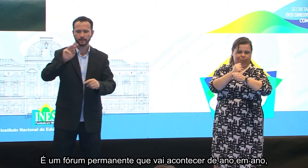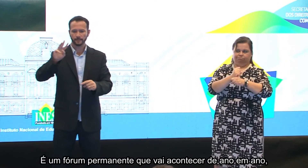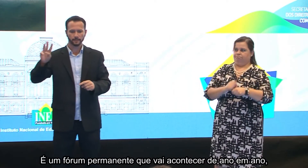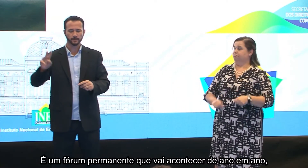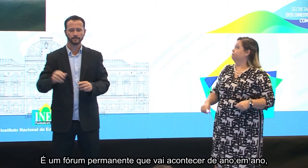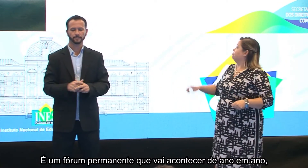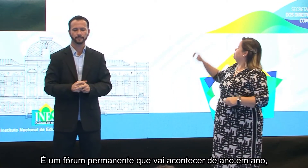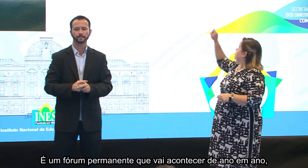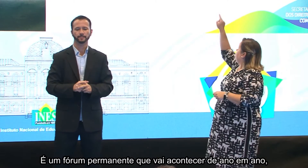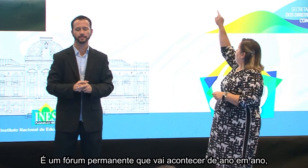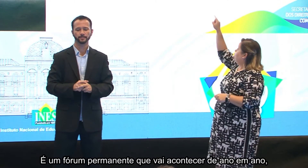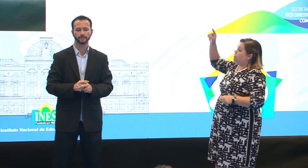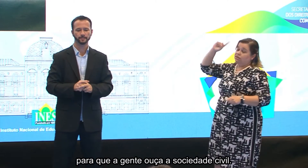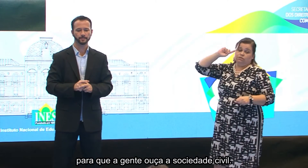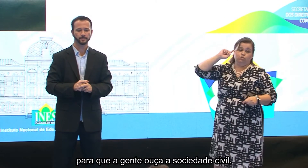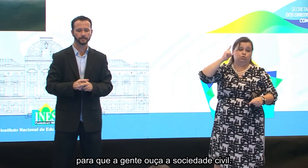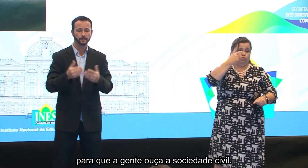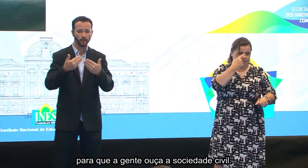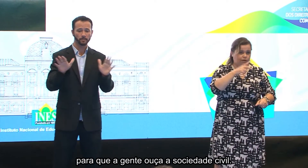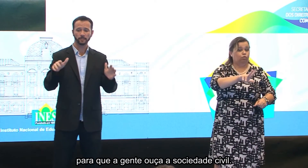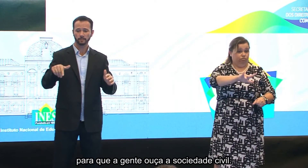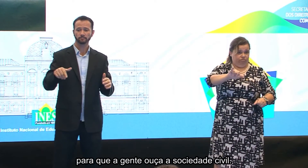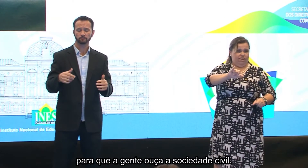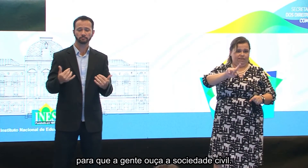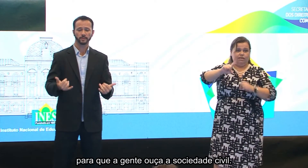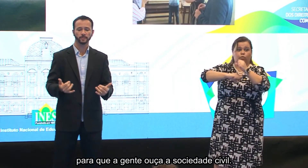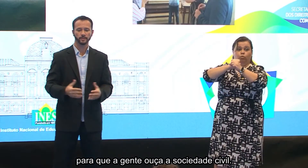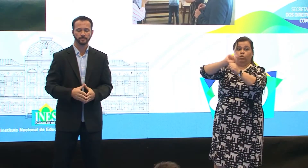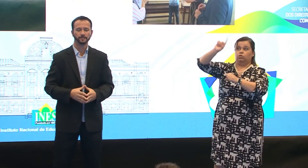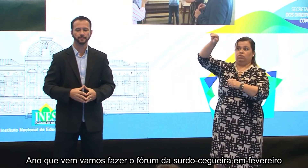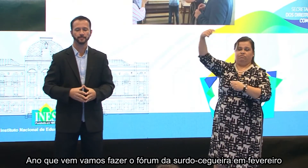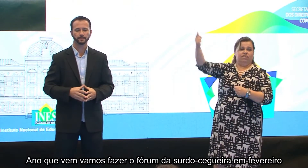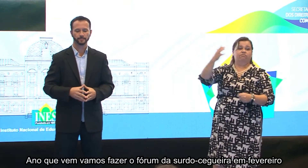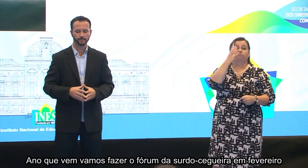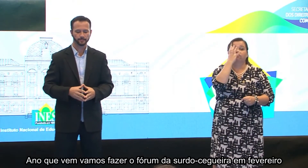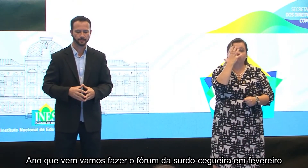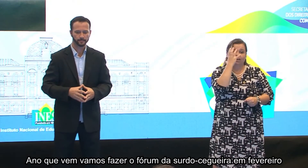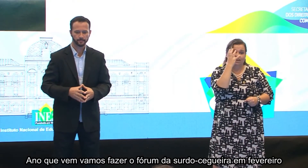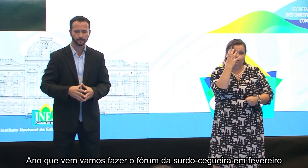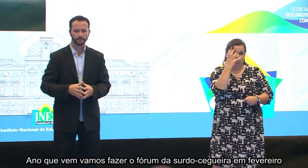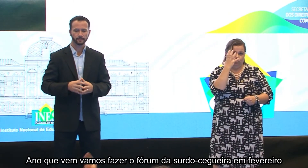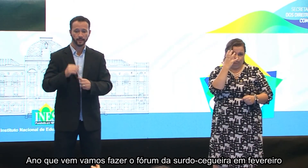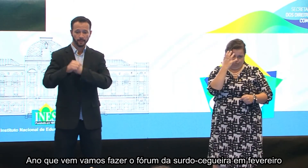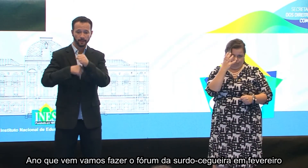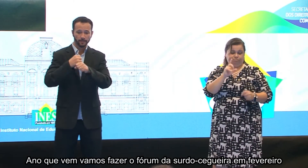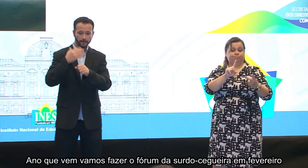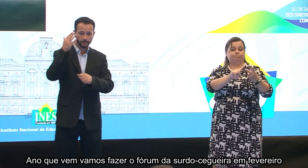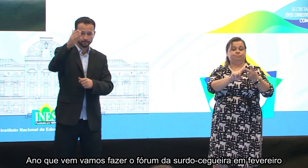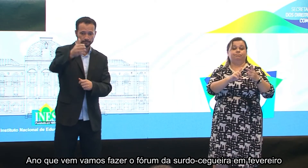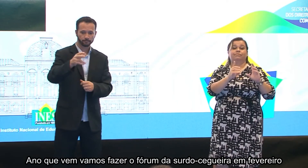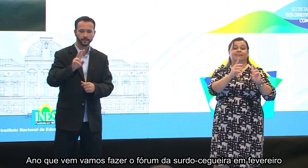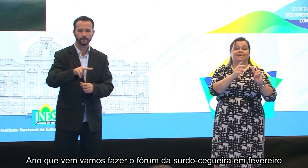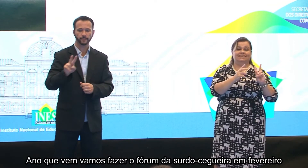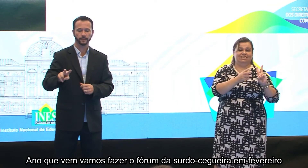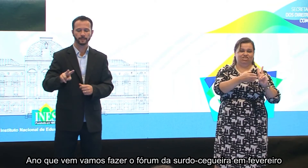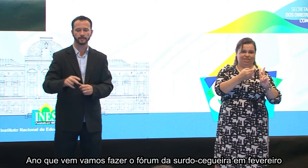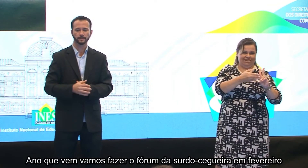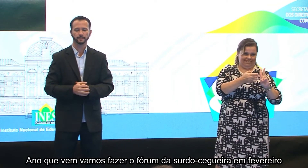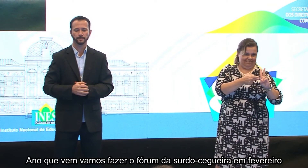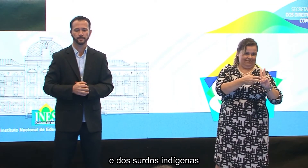acontecer de ano em ano, para que a gente ouça a sociedade civil. Ano que vem vamos fazer o fórum da surdo-cegueira, em fevereiro, e